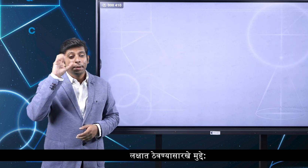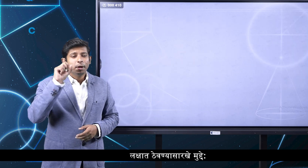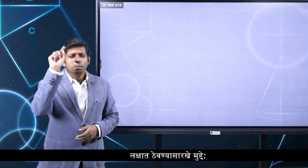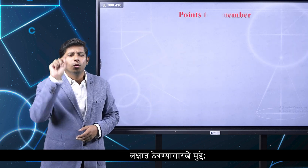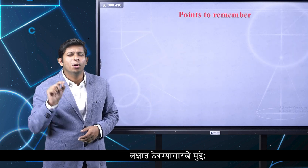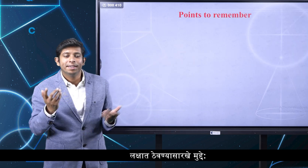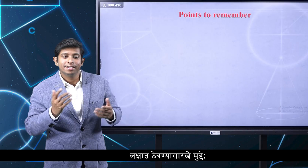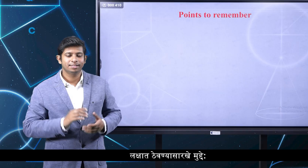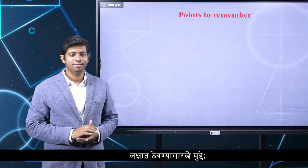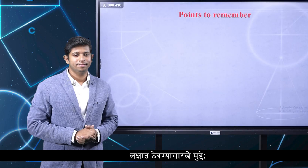लक्षात ठेवण्यासारखी मुद्दे.